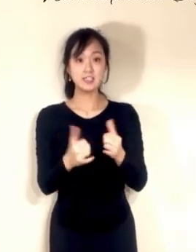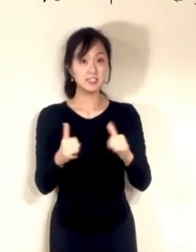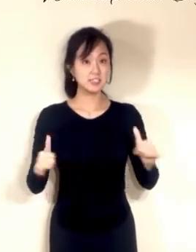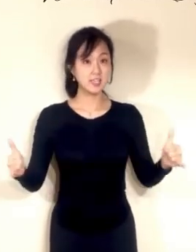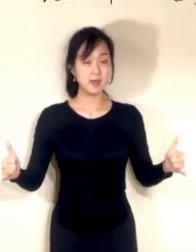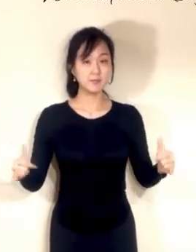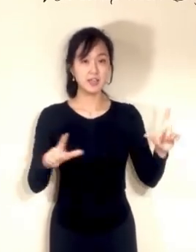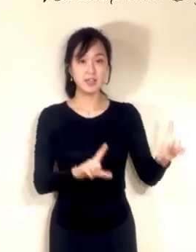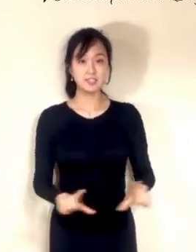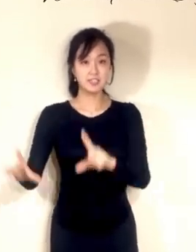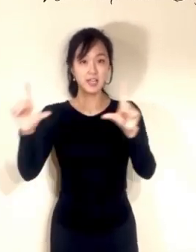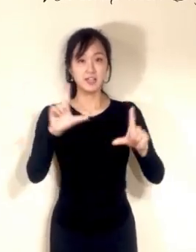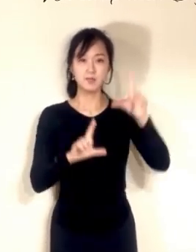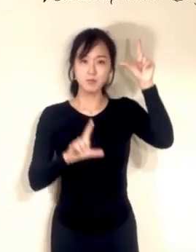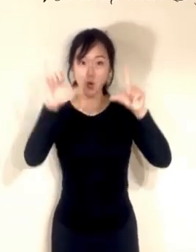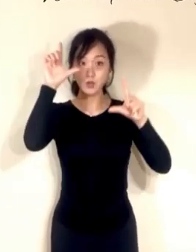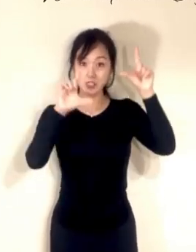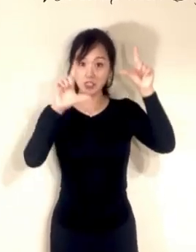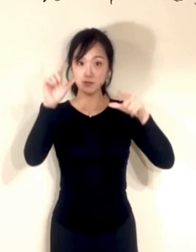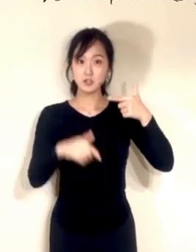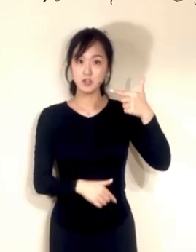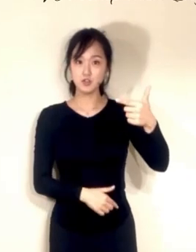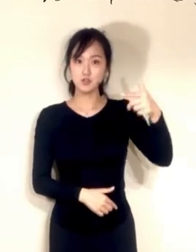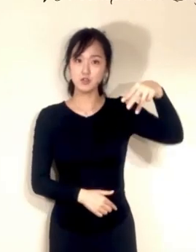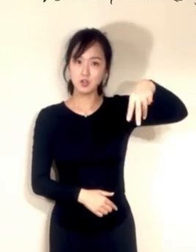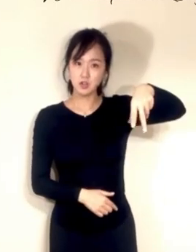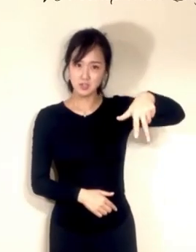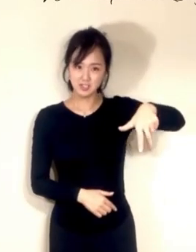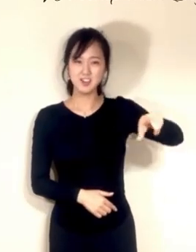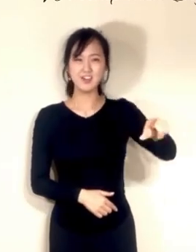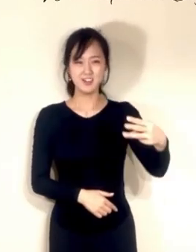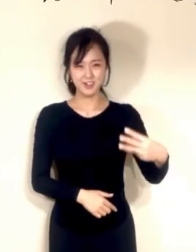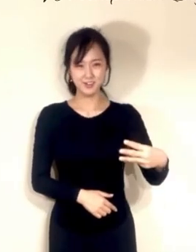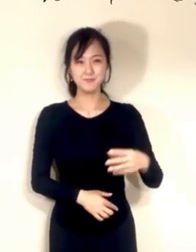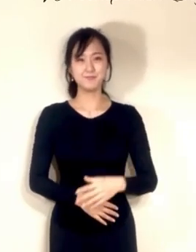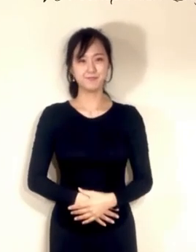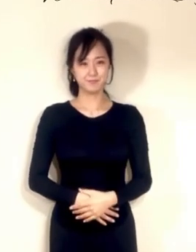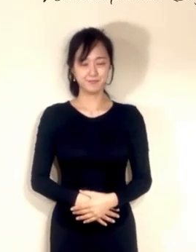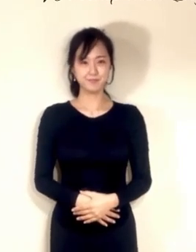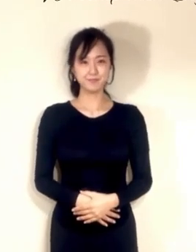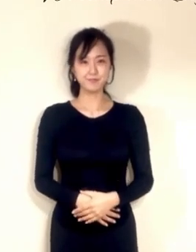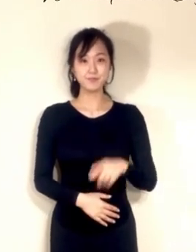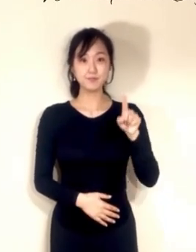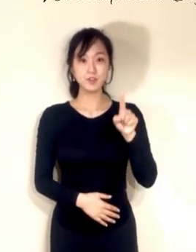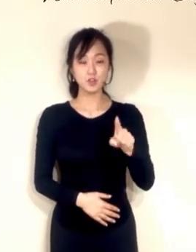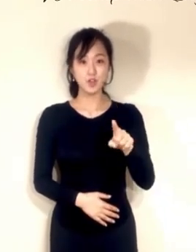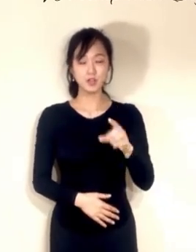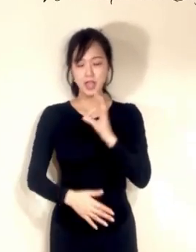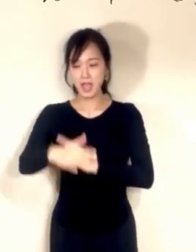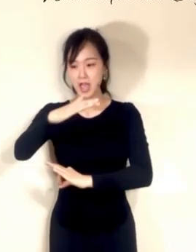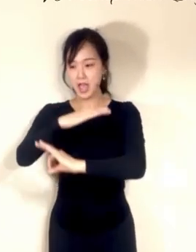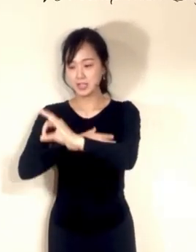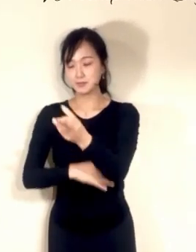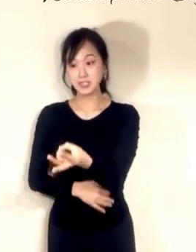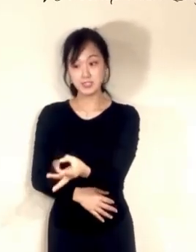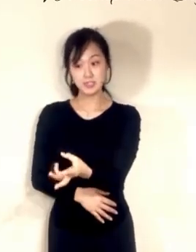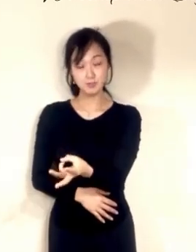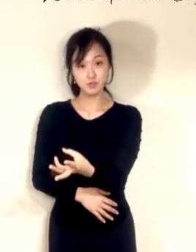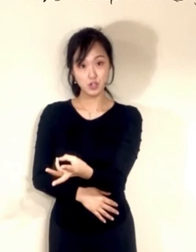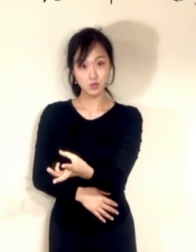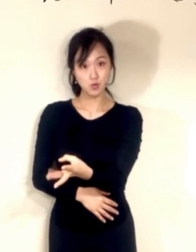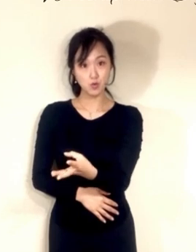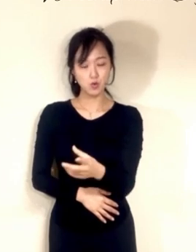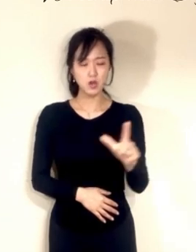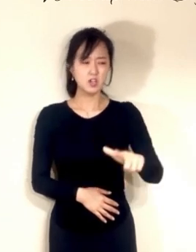삶의 자세가 바로 6절입니다. 6절 함께 읽겠습니다. 시작. 너는 아침에 씨를 뿌리고 저녁에도